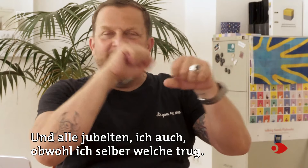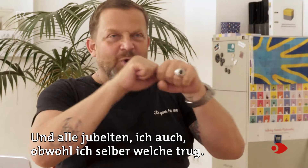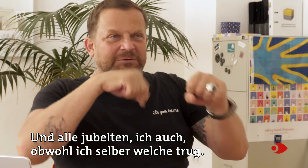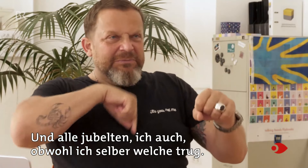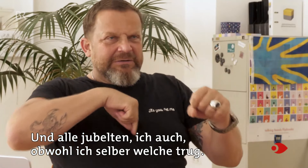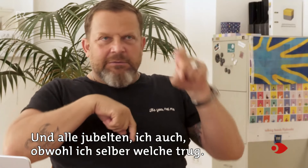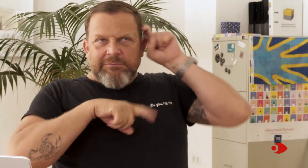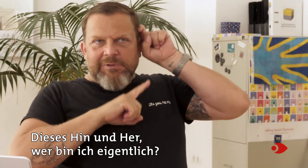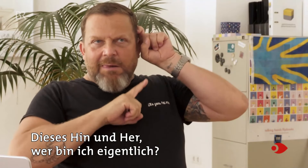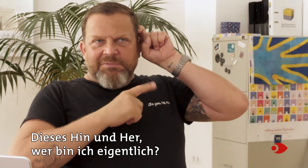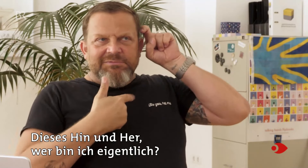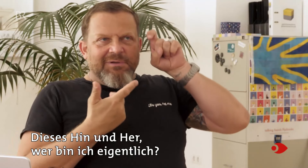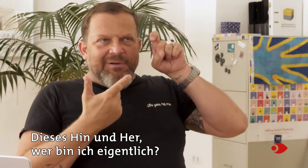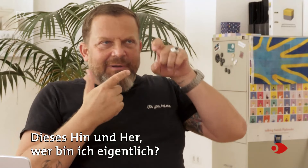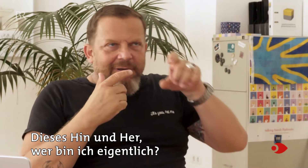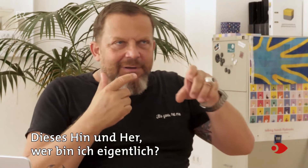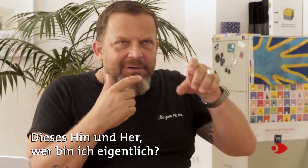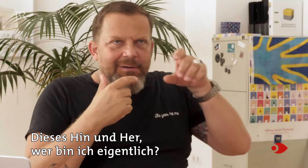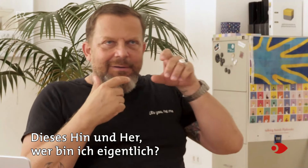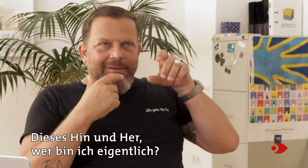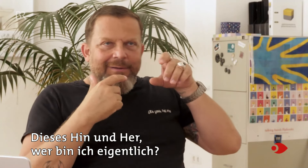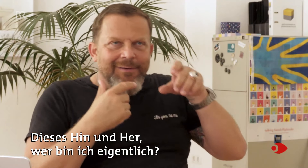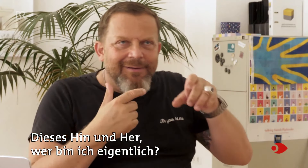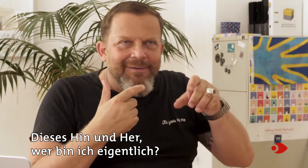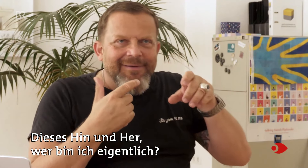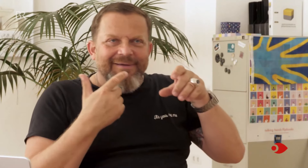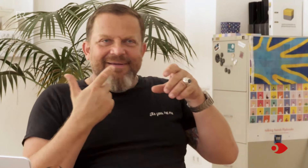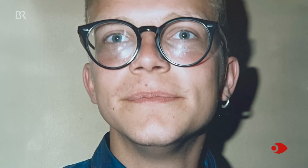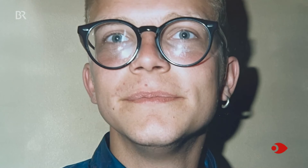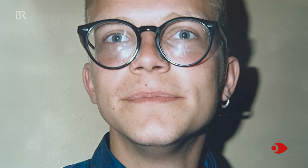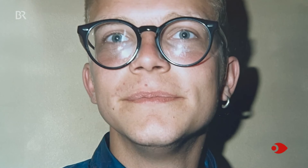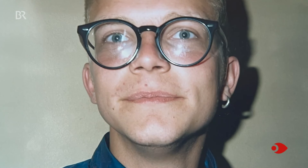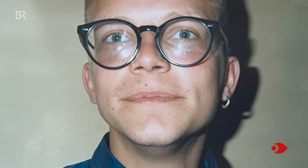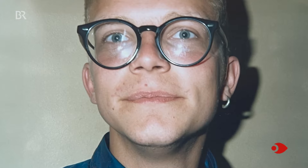trug. Dieses Hin und Her, wer bin ich eigentlich?